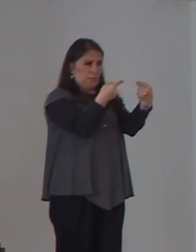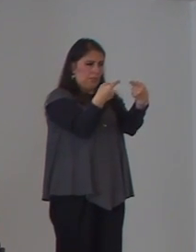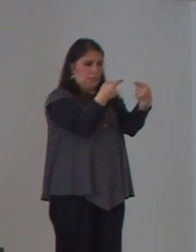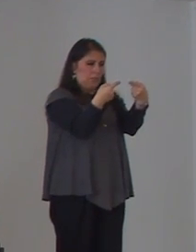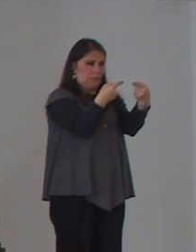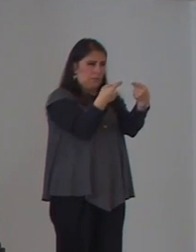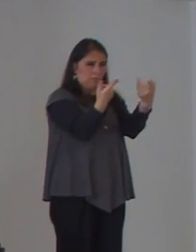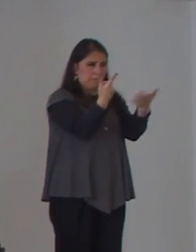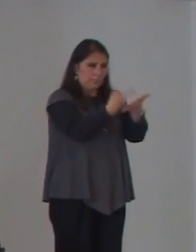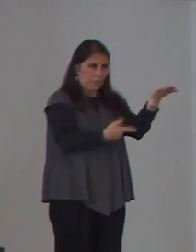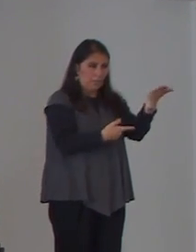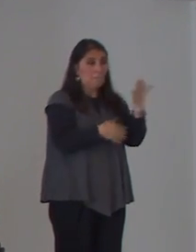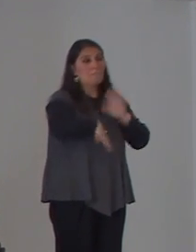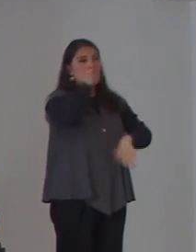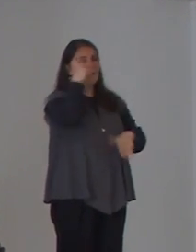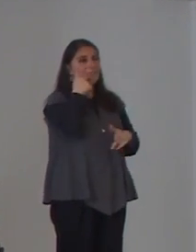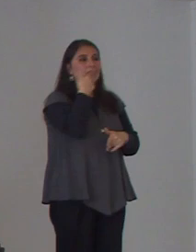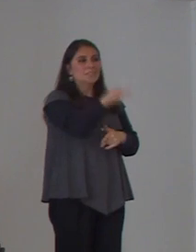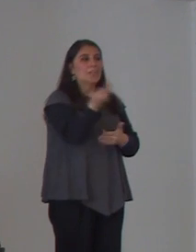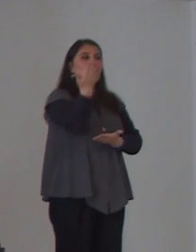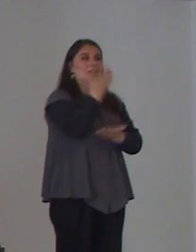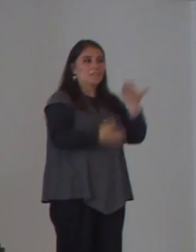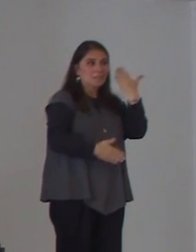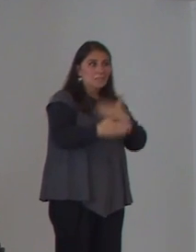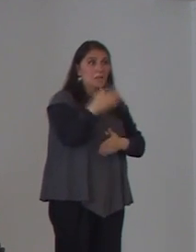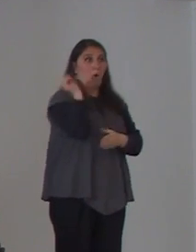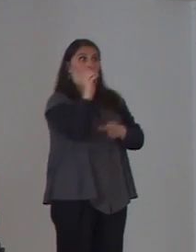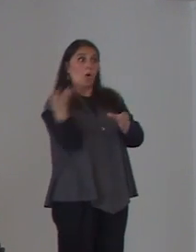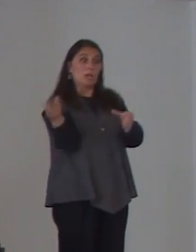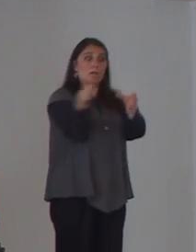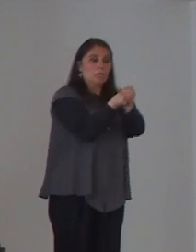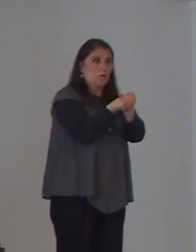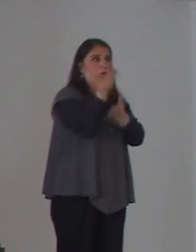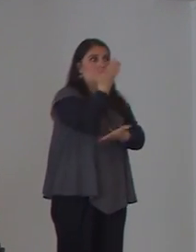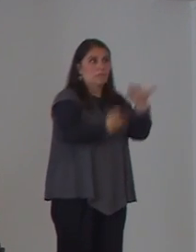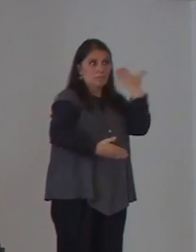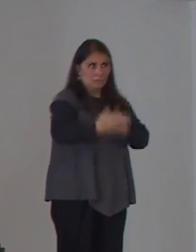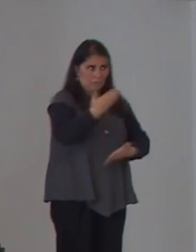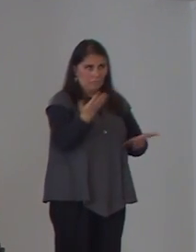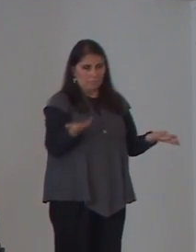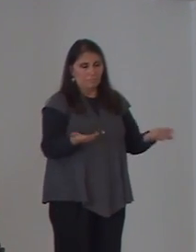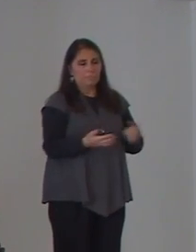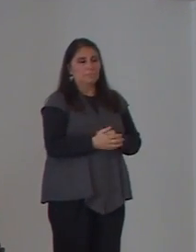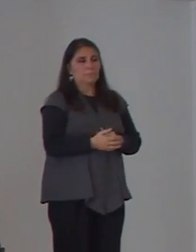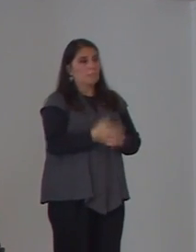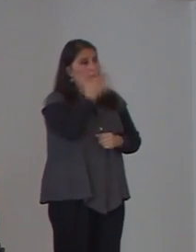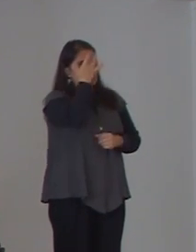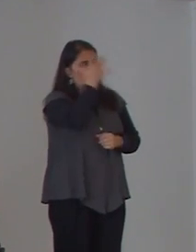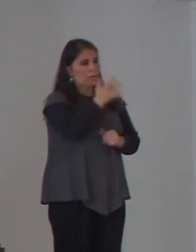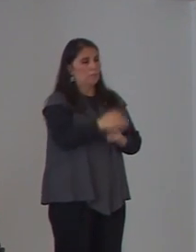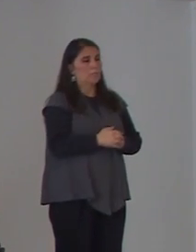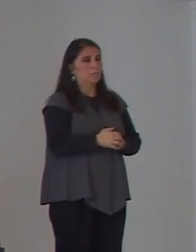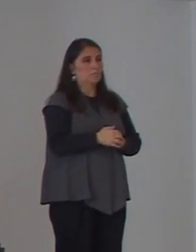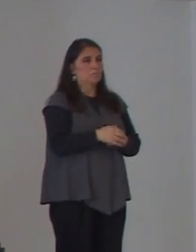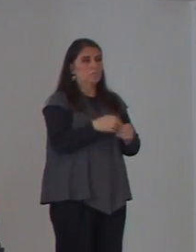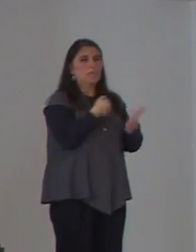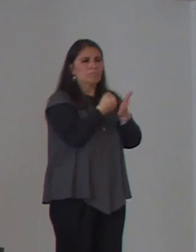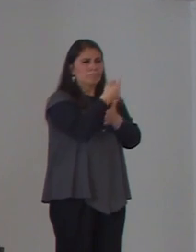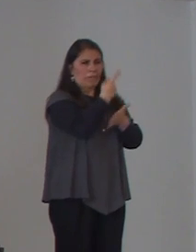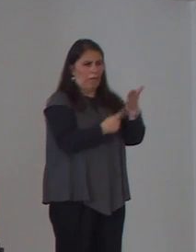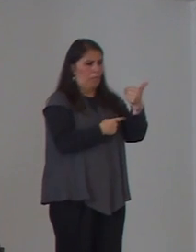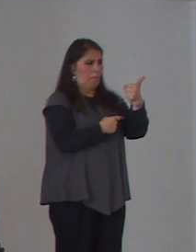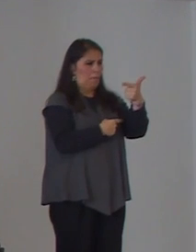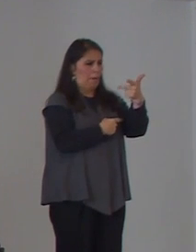de discapacidad, inclusión de discapacidad, porque se pretenden muchas cosas. A nivel